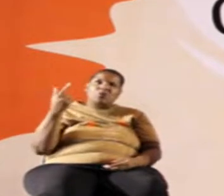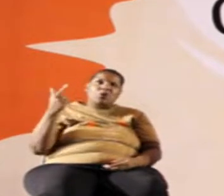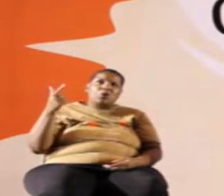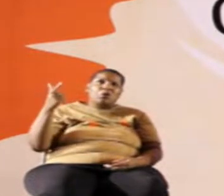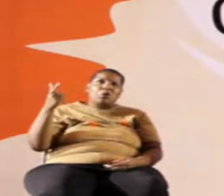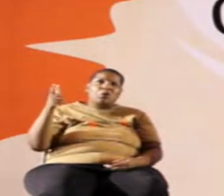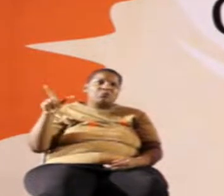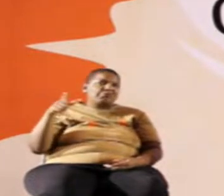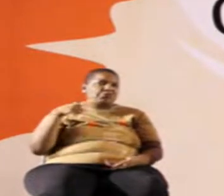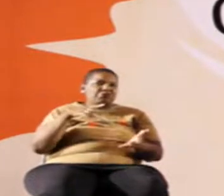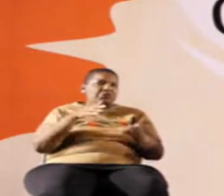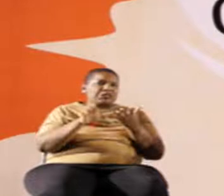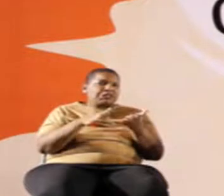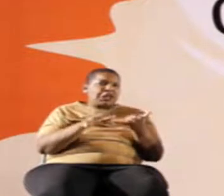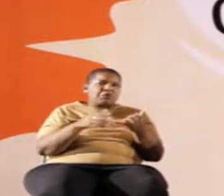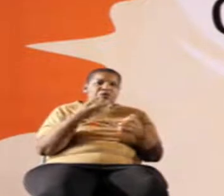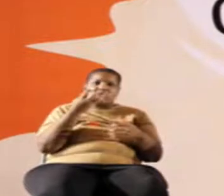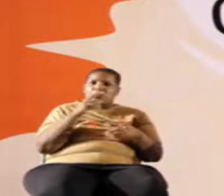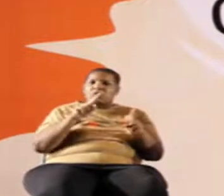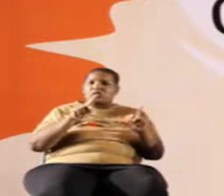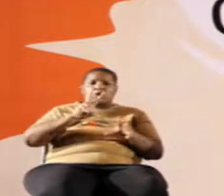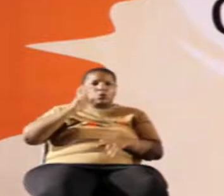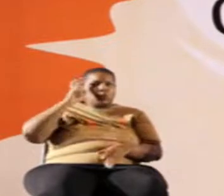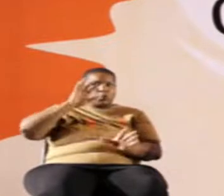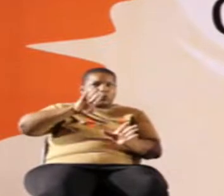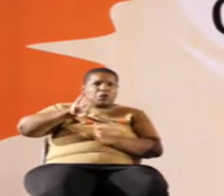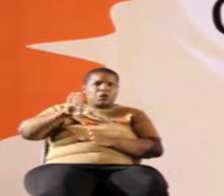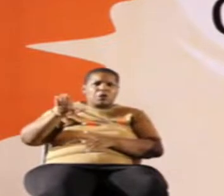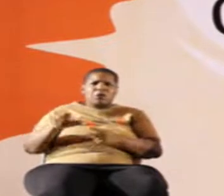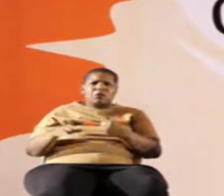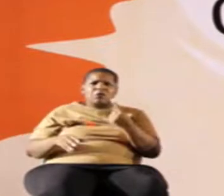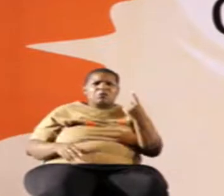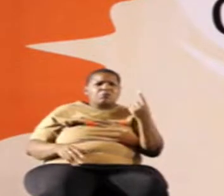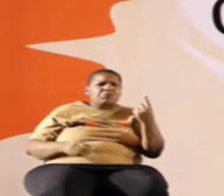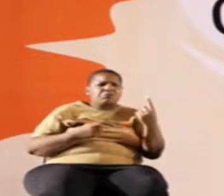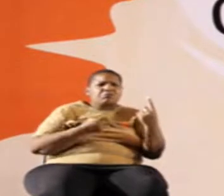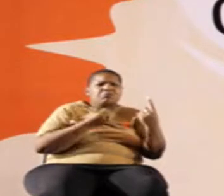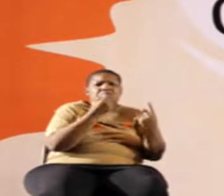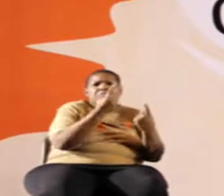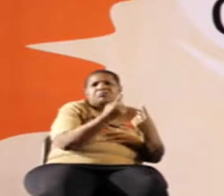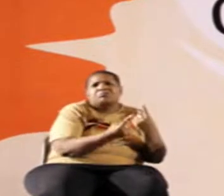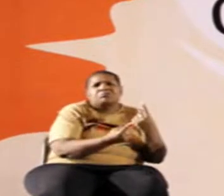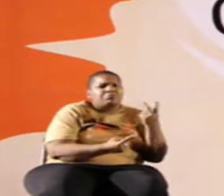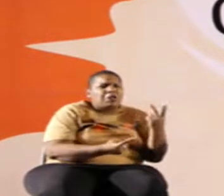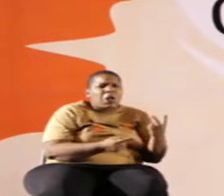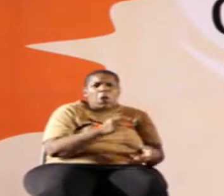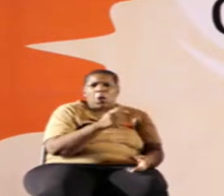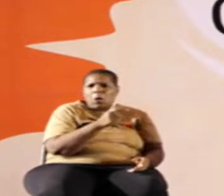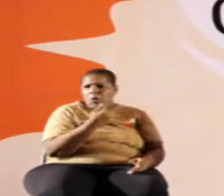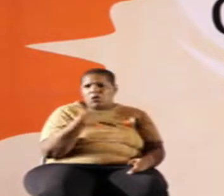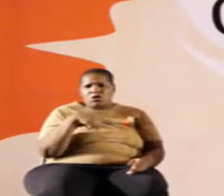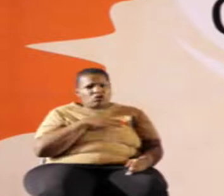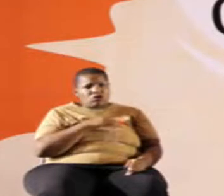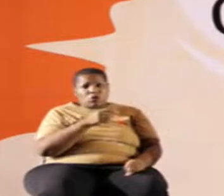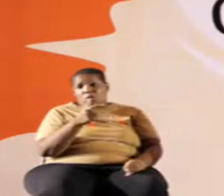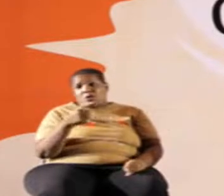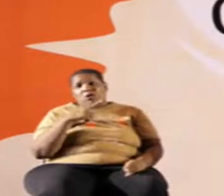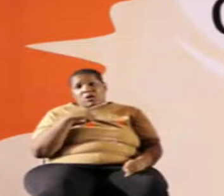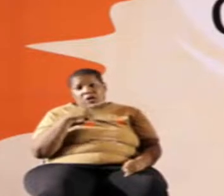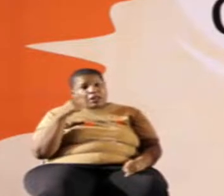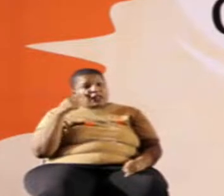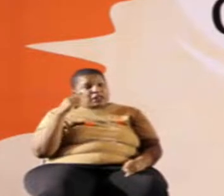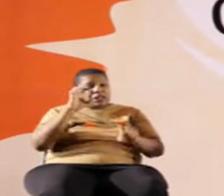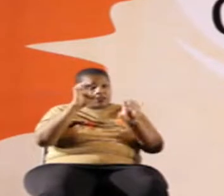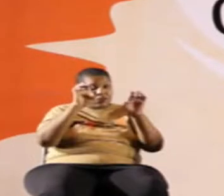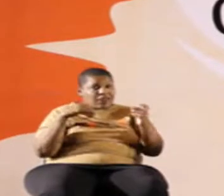era do samba, da música, nem da cultura. Mas eram poucas. Não é? Como somos poucas em vários